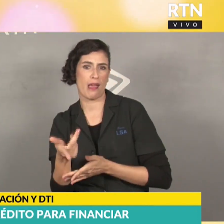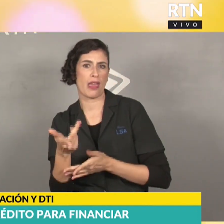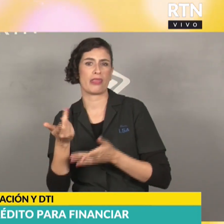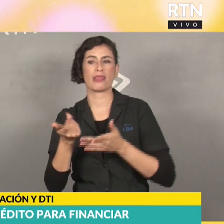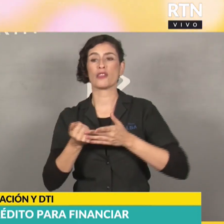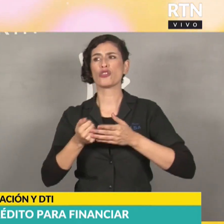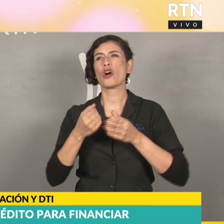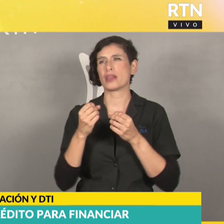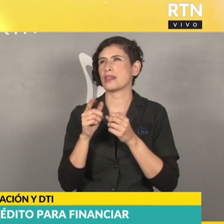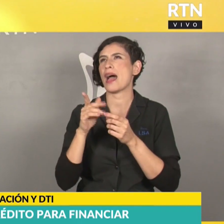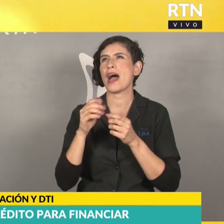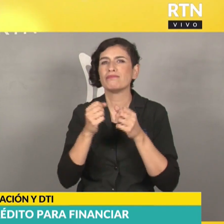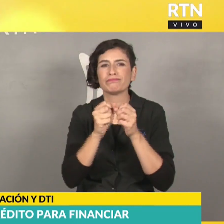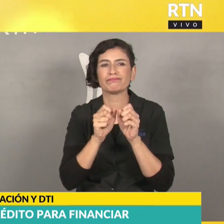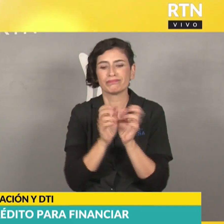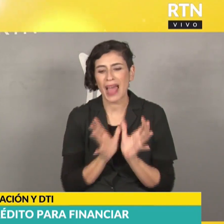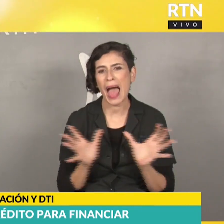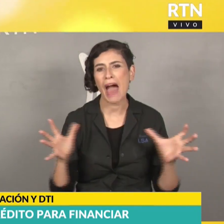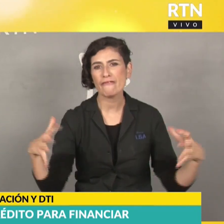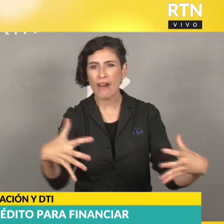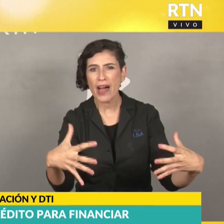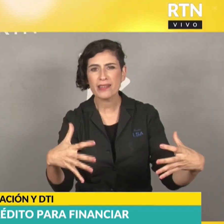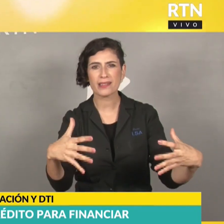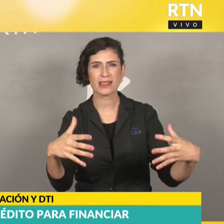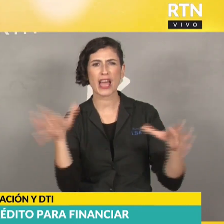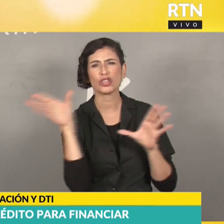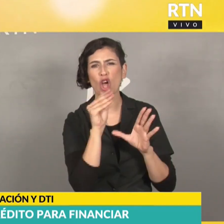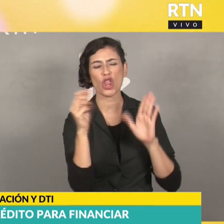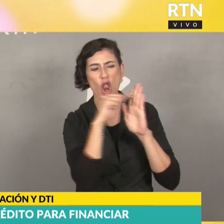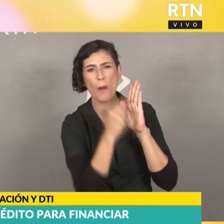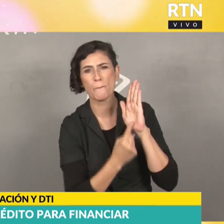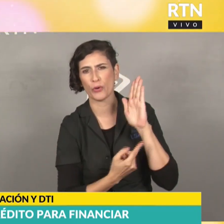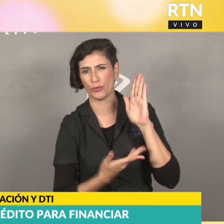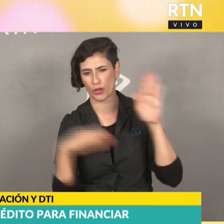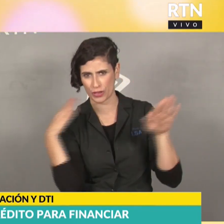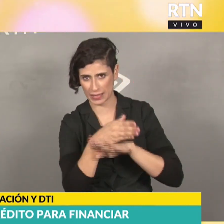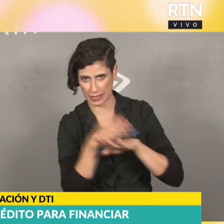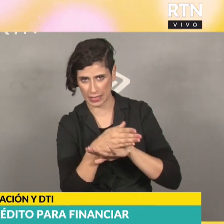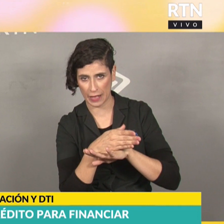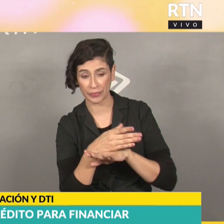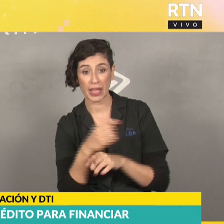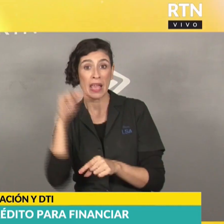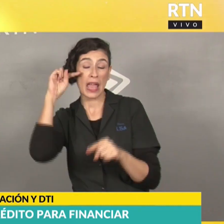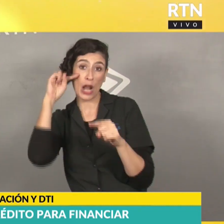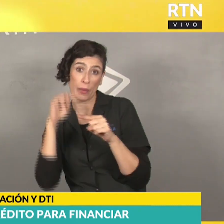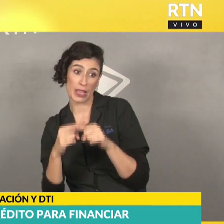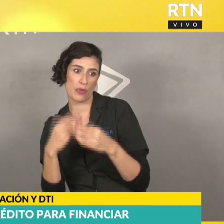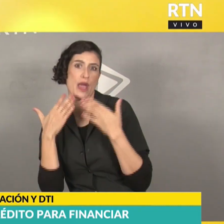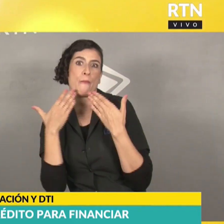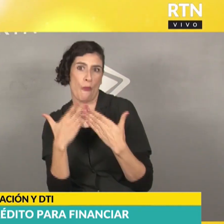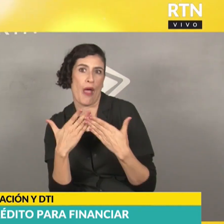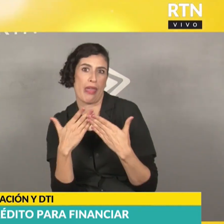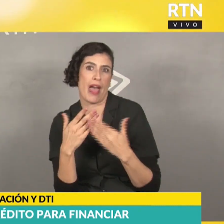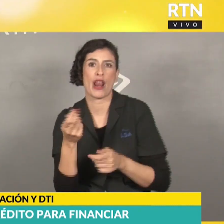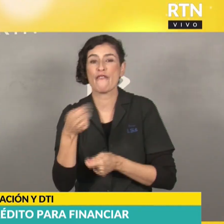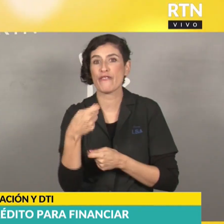muy amplia, justamente porque abarca todas esas seis dimensiones, y tiene como objeto apoyar al sector privado en distintas líneas. Por